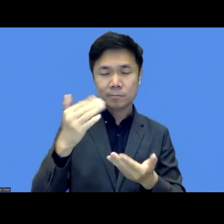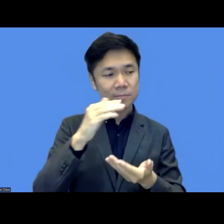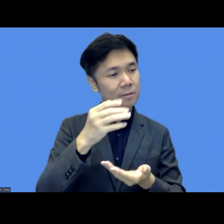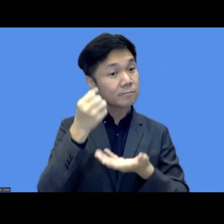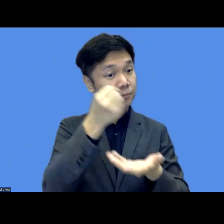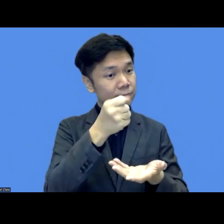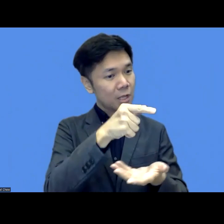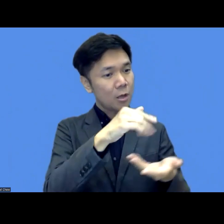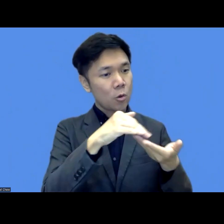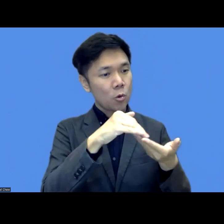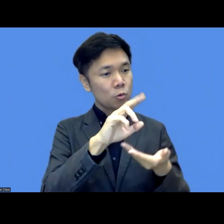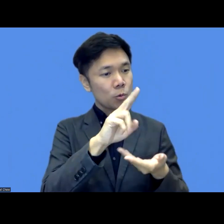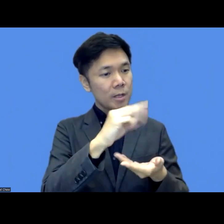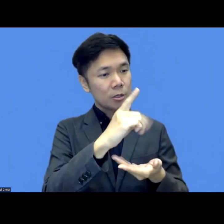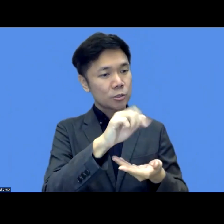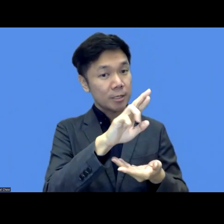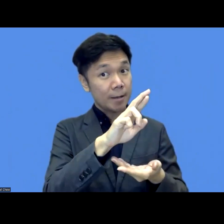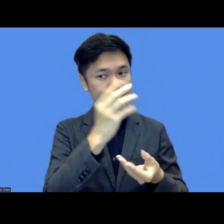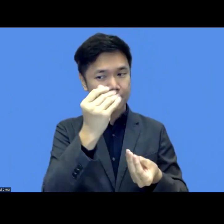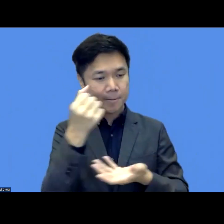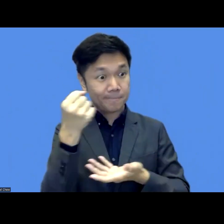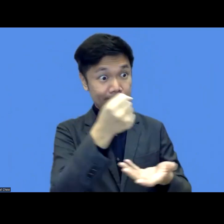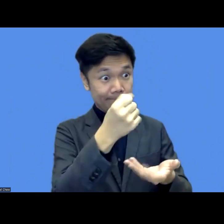del funding para el UNHCR